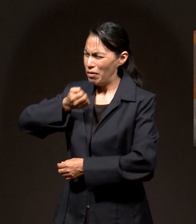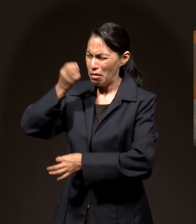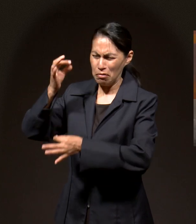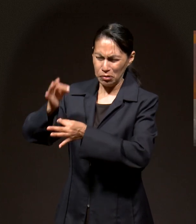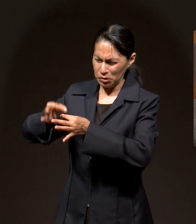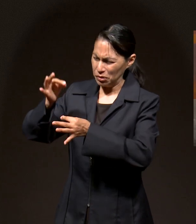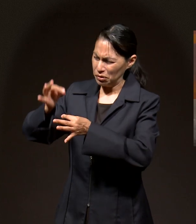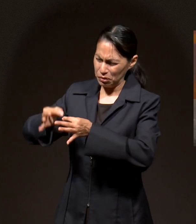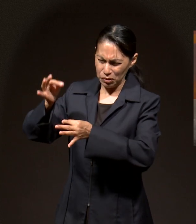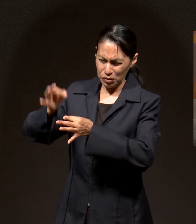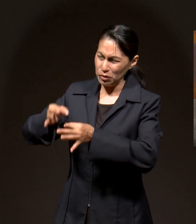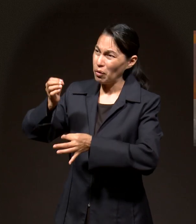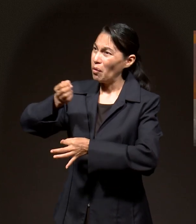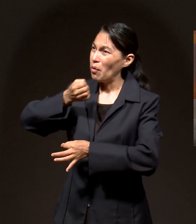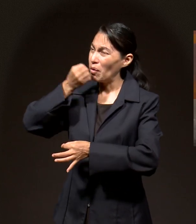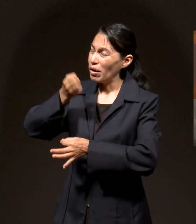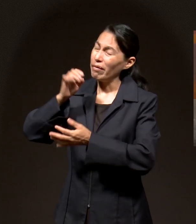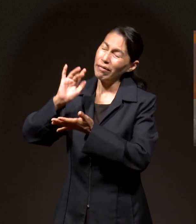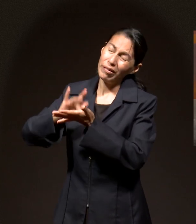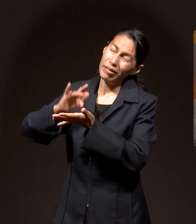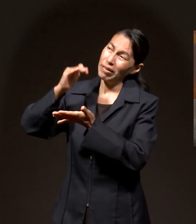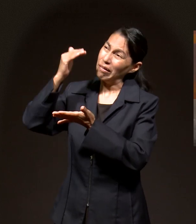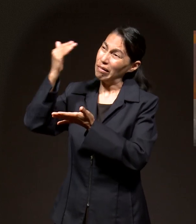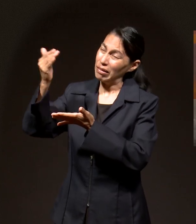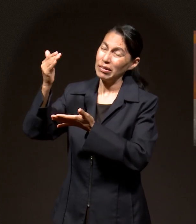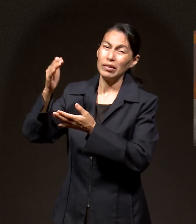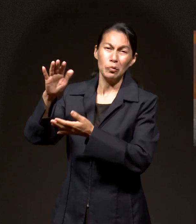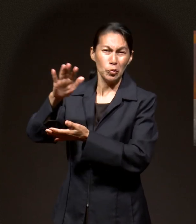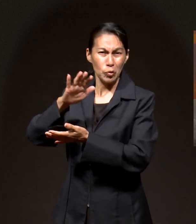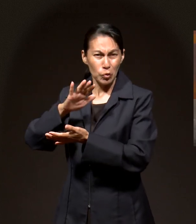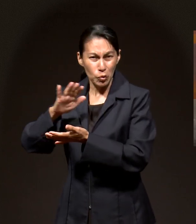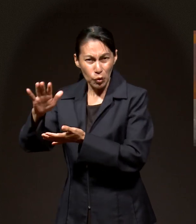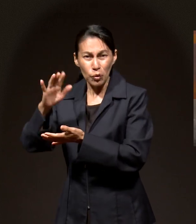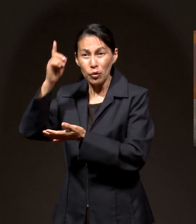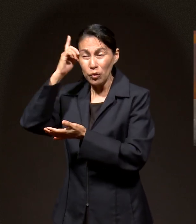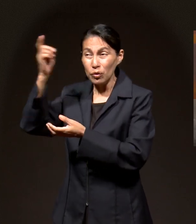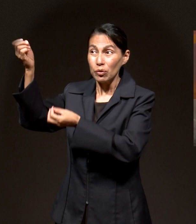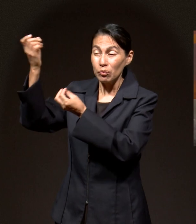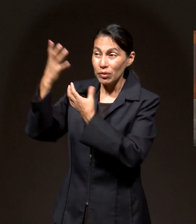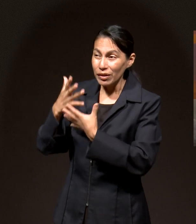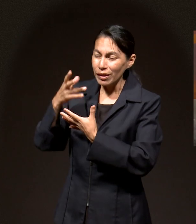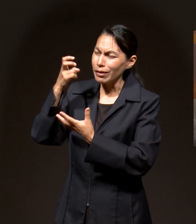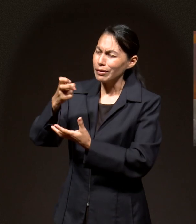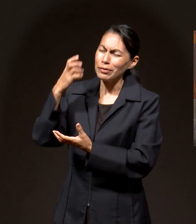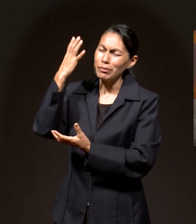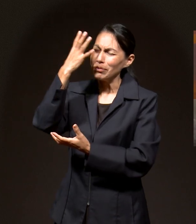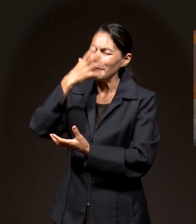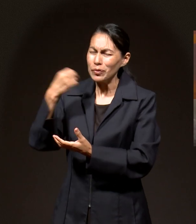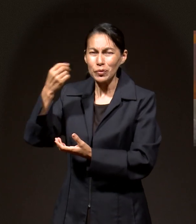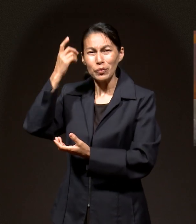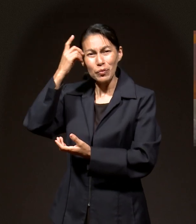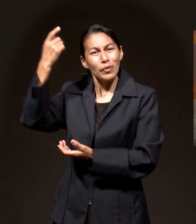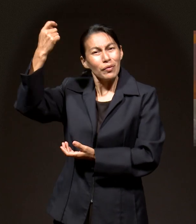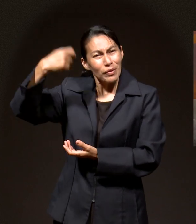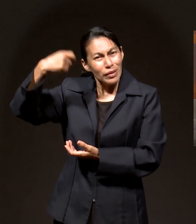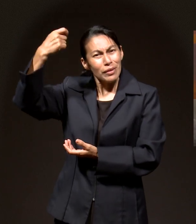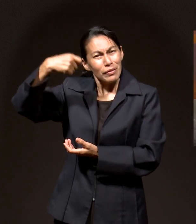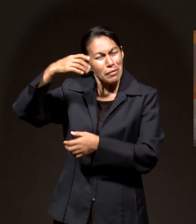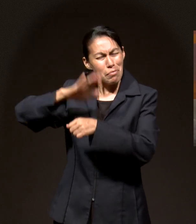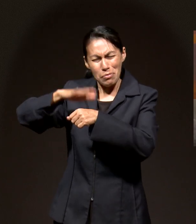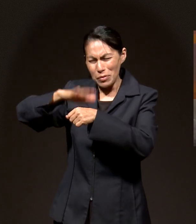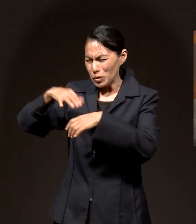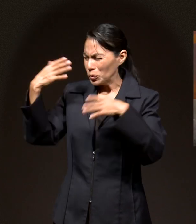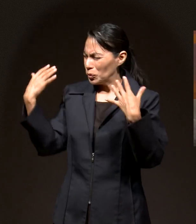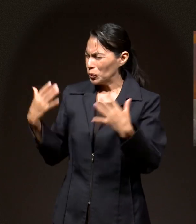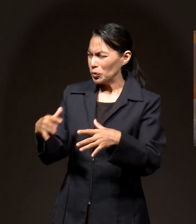yo oro todos los días en las cosas pequeñas, si yo aprendo también a dar gracias por las cosas que tengo todos los días, por